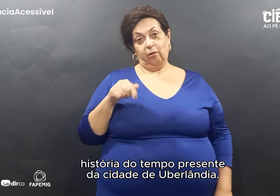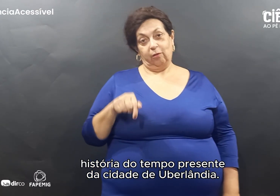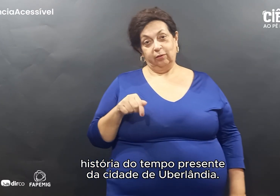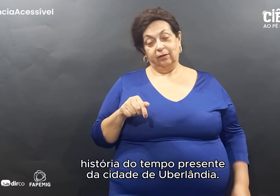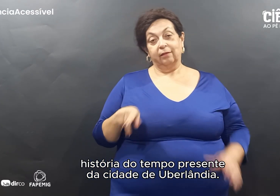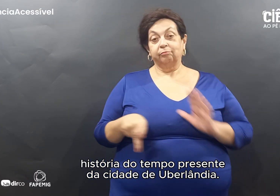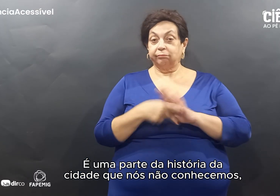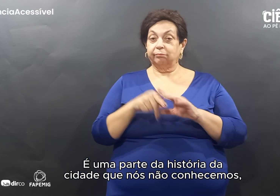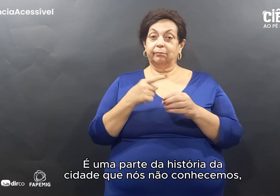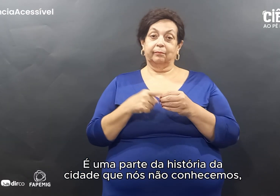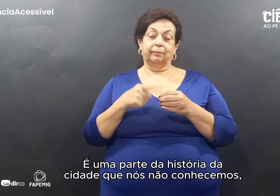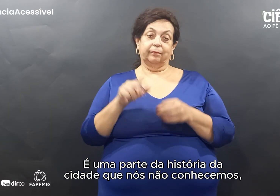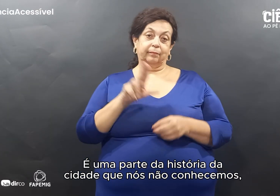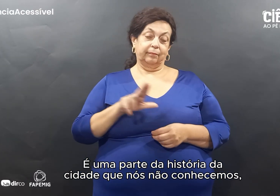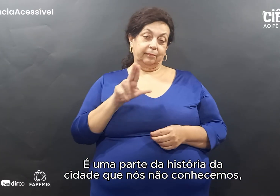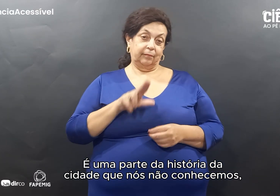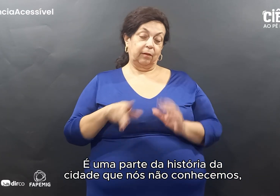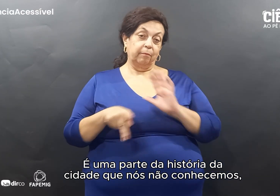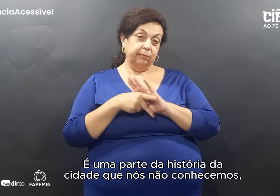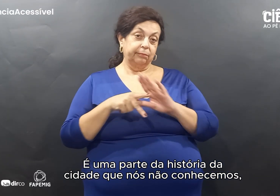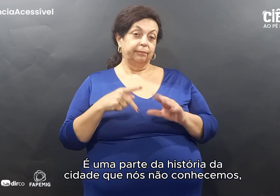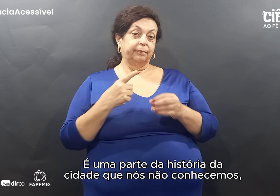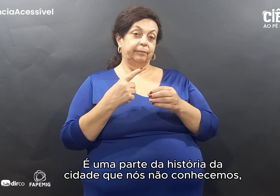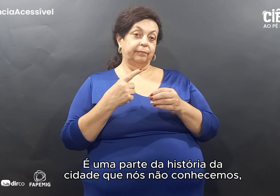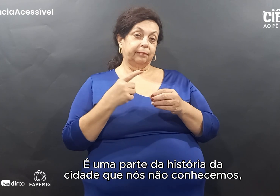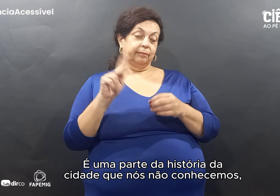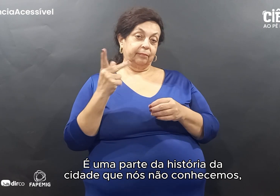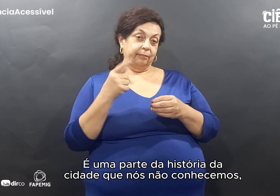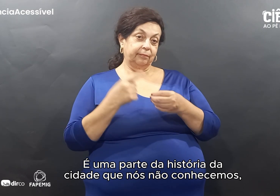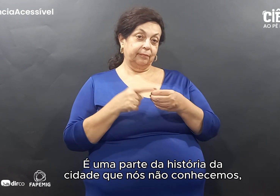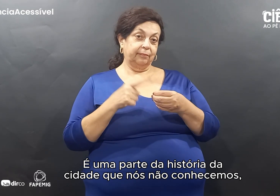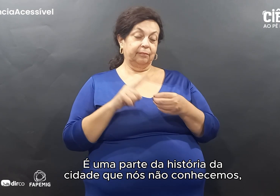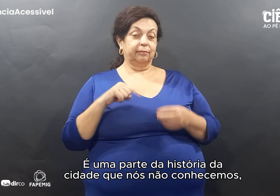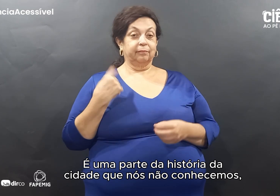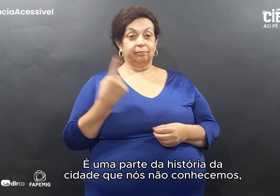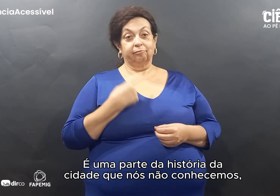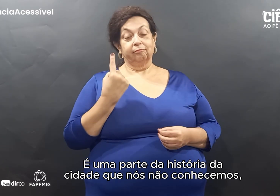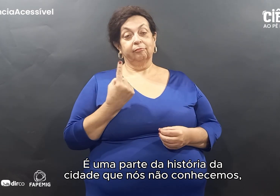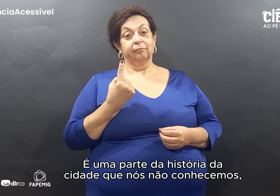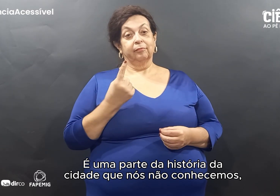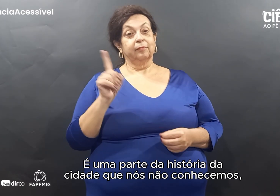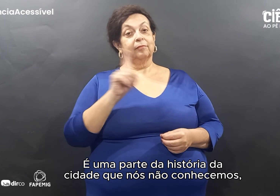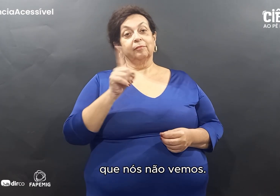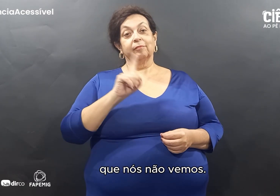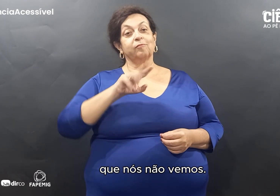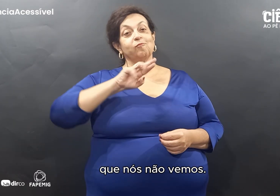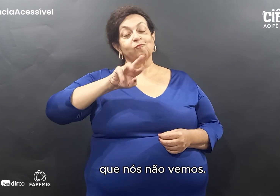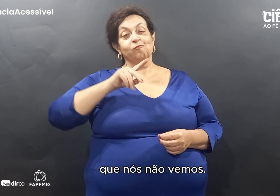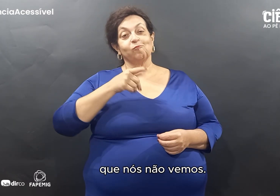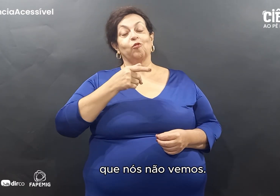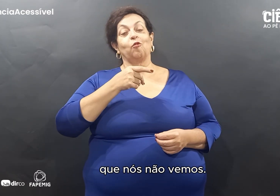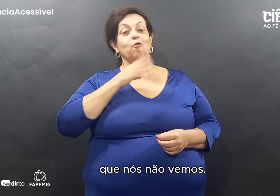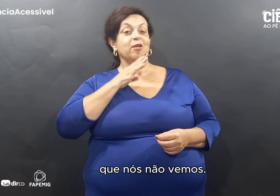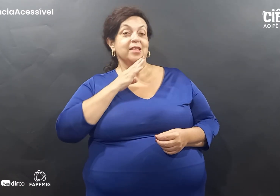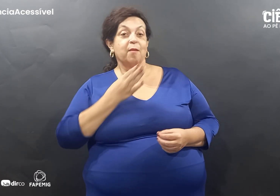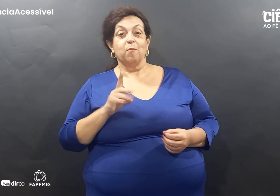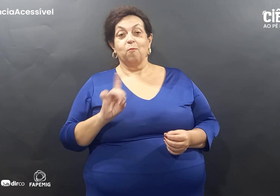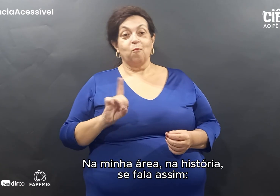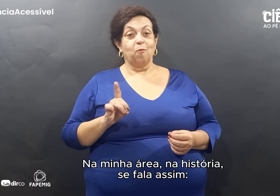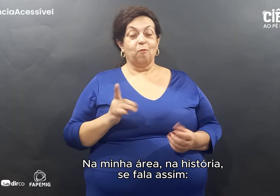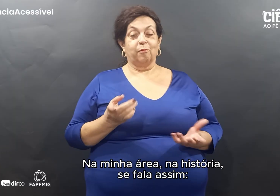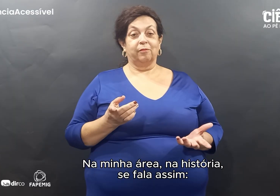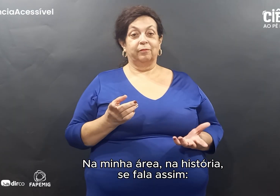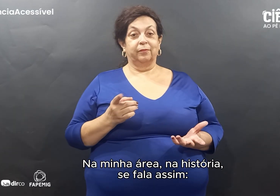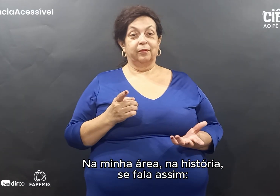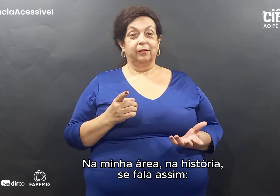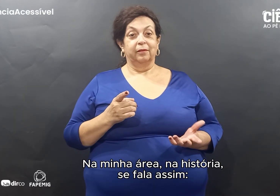da cidade de Uberlândia. É uma parte da história da cidade que nós não conhecemos, que nós não vemos. Na